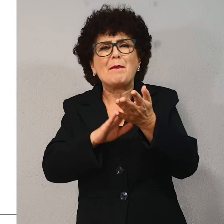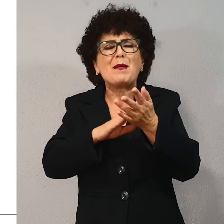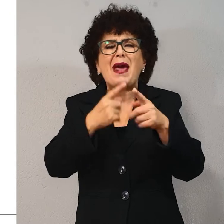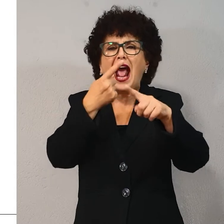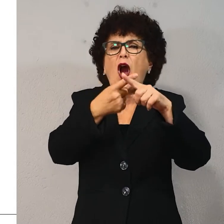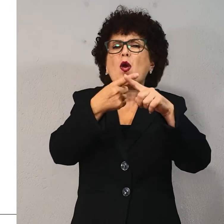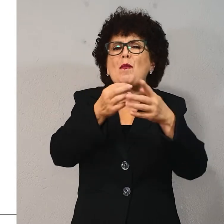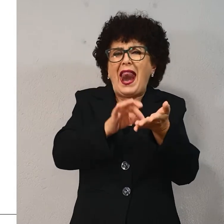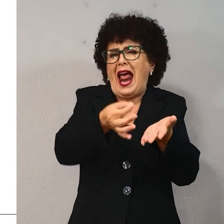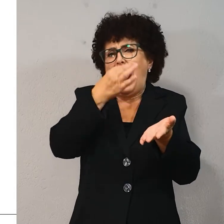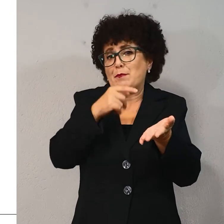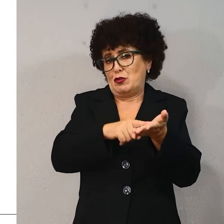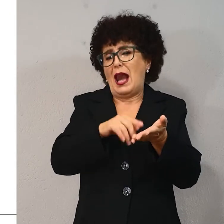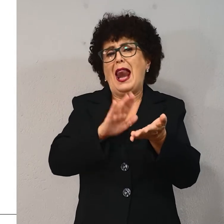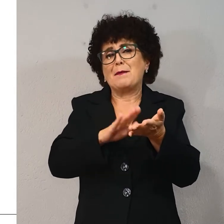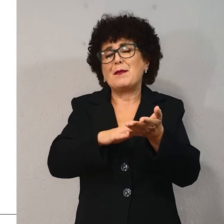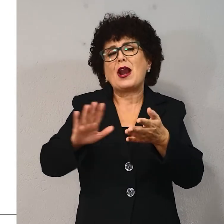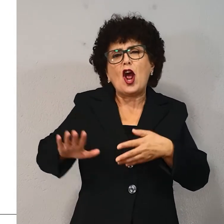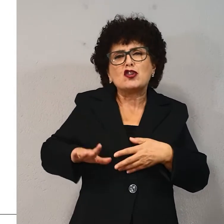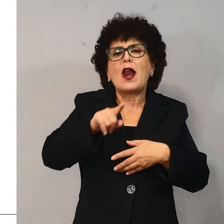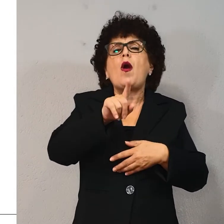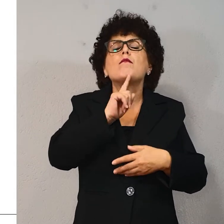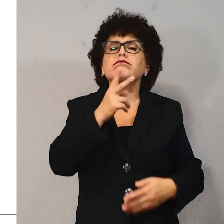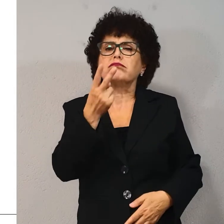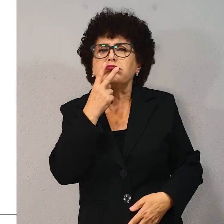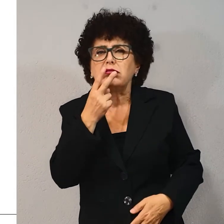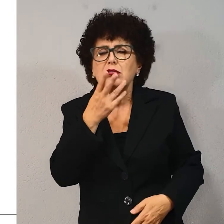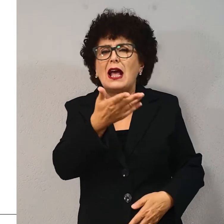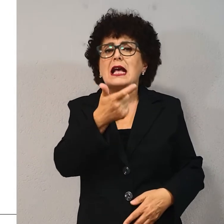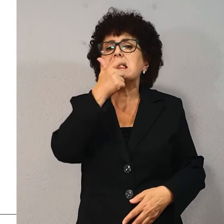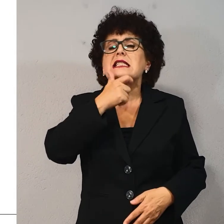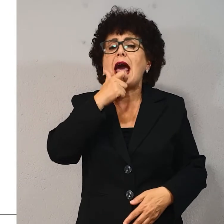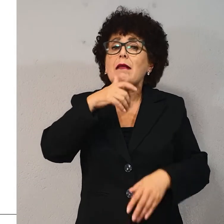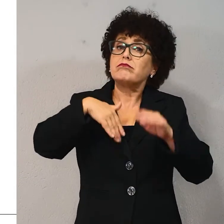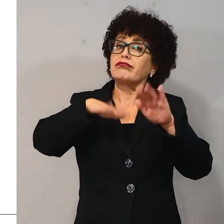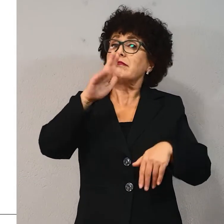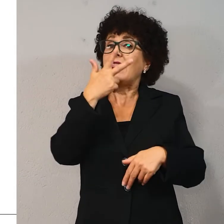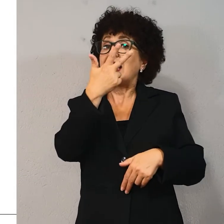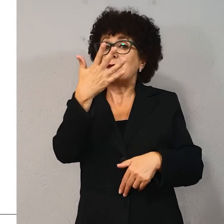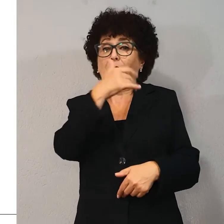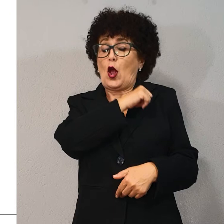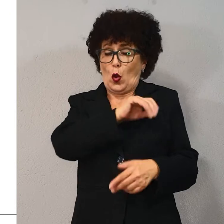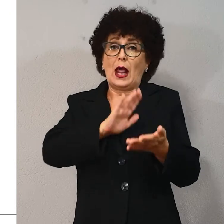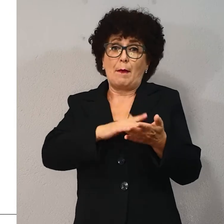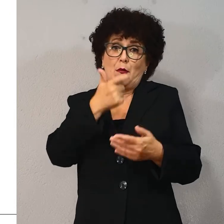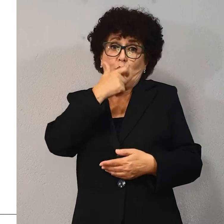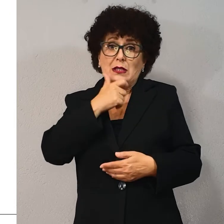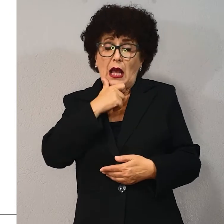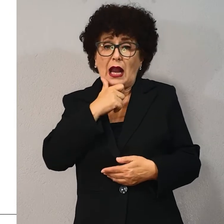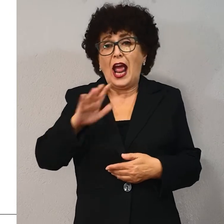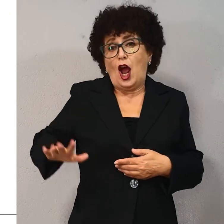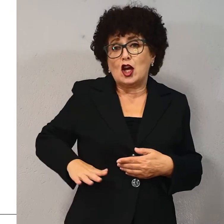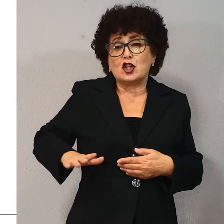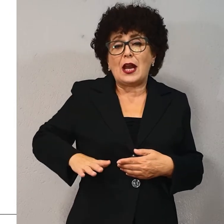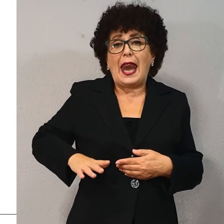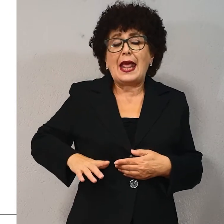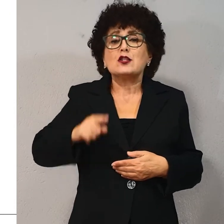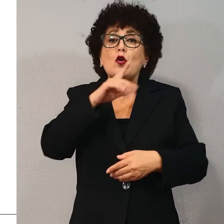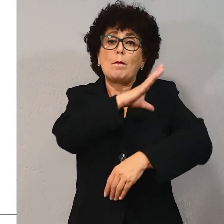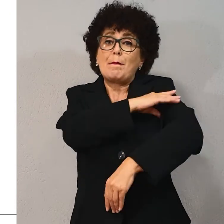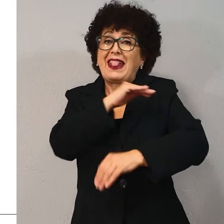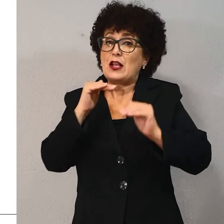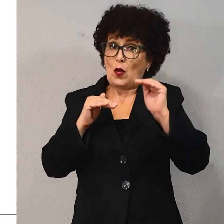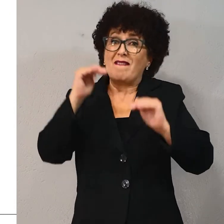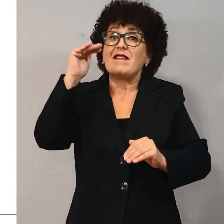естроген. Пример, жени кои пушат и се постари од 35 години, жени со покачен крвен